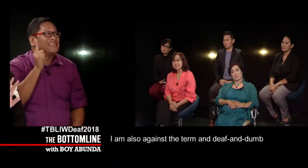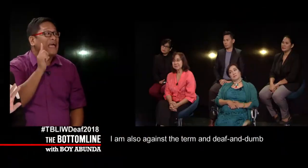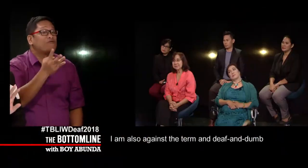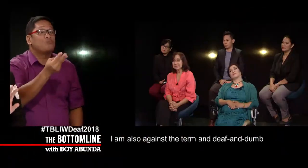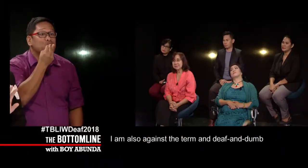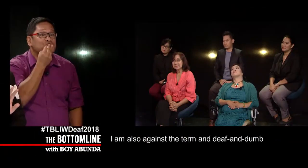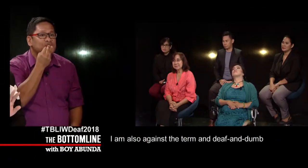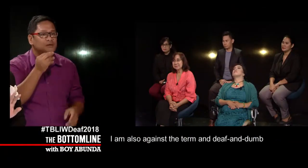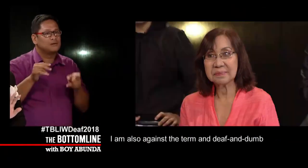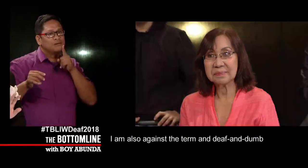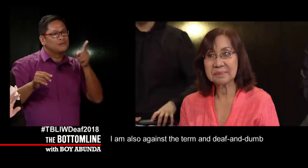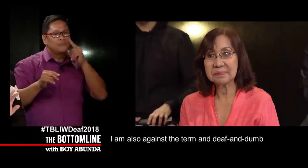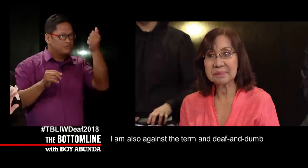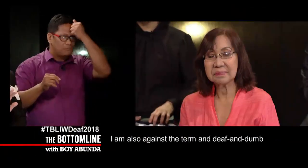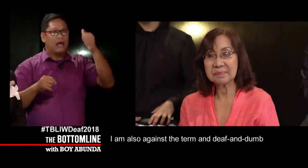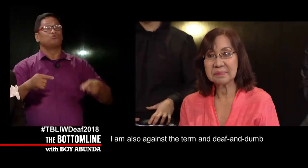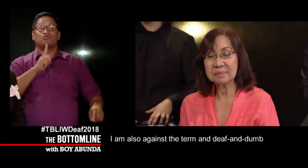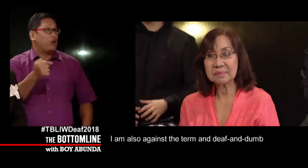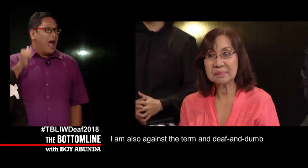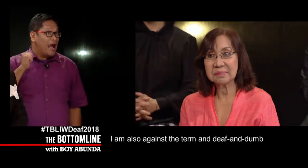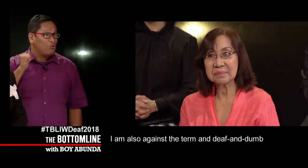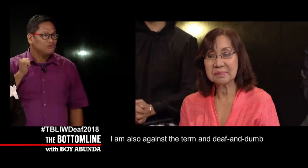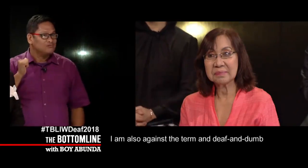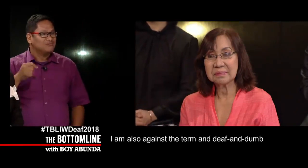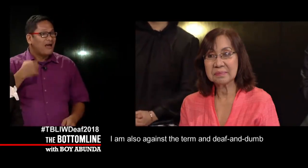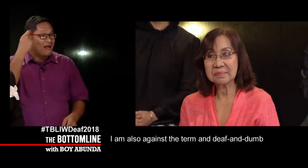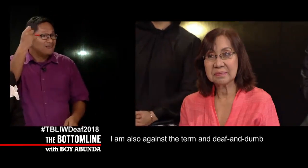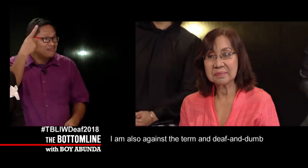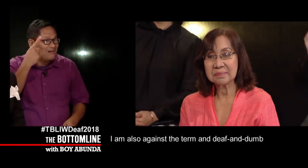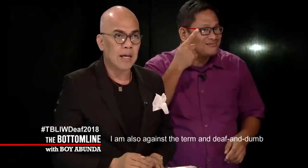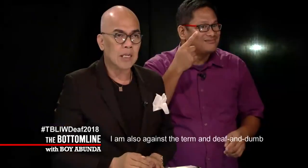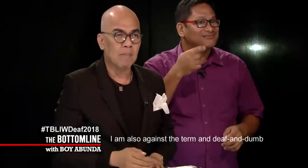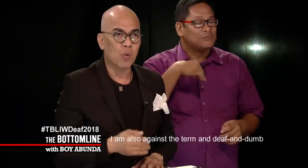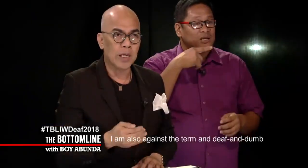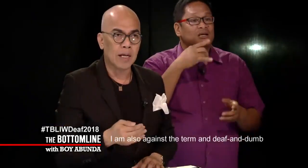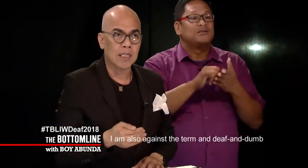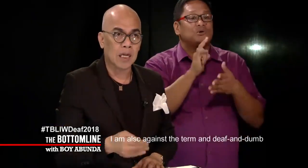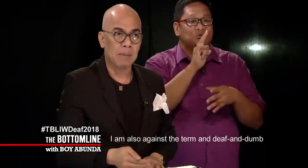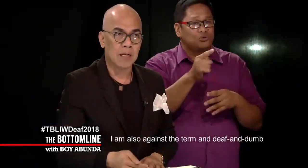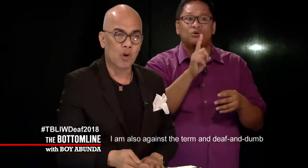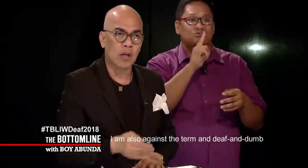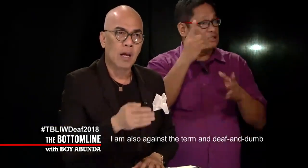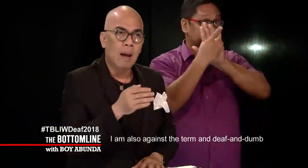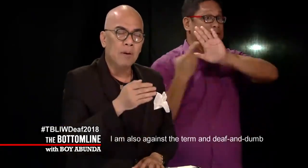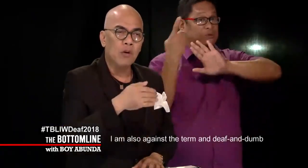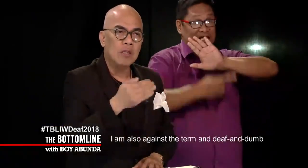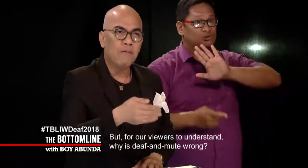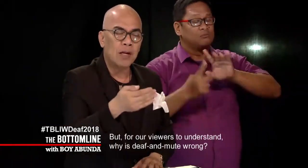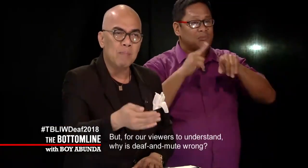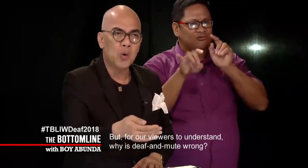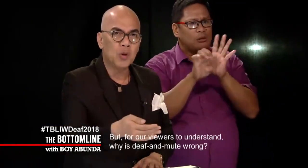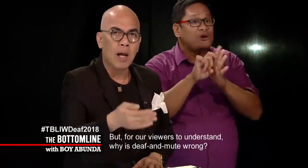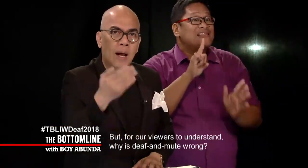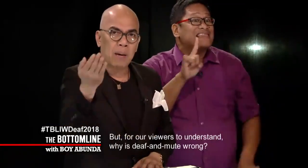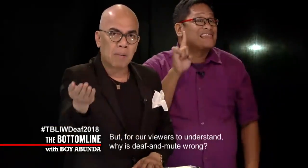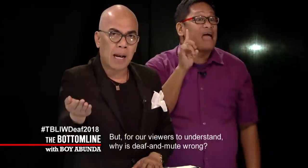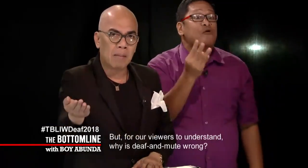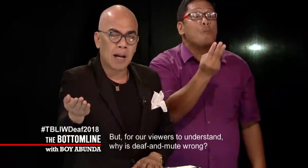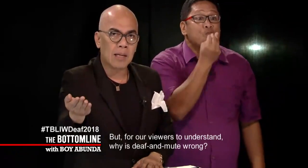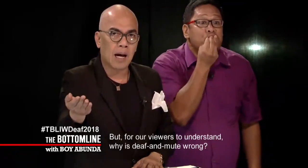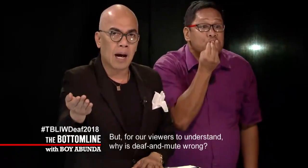dumb, kontra ako doon, dahil naiintindihan ko na yan ay isang uri ng diskriminasyon. Pero yung deaf and mute,